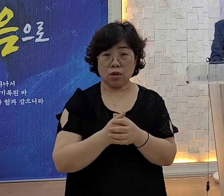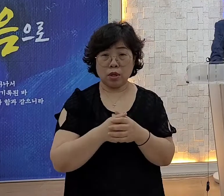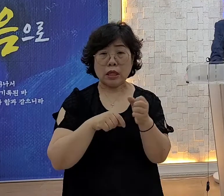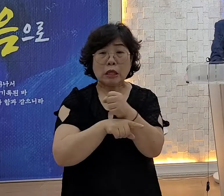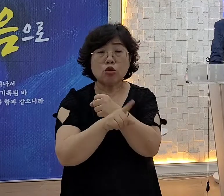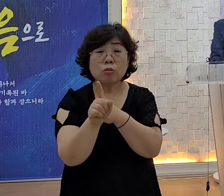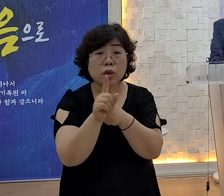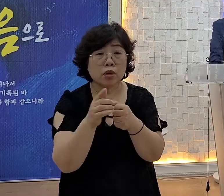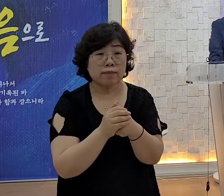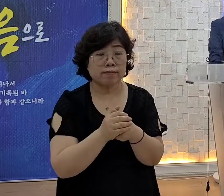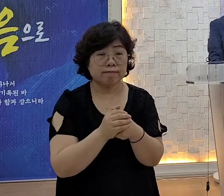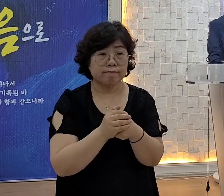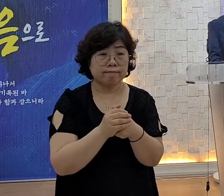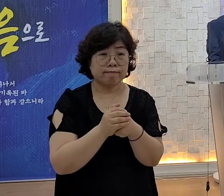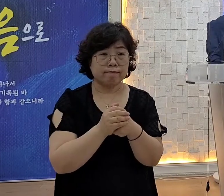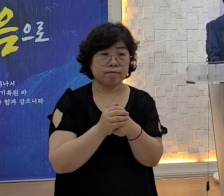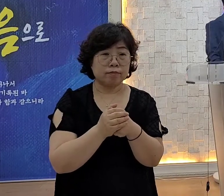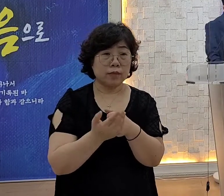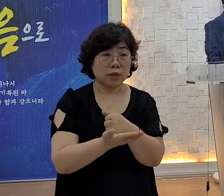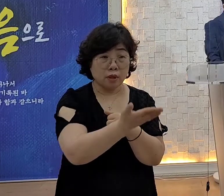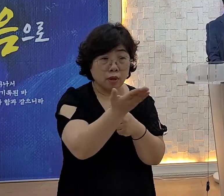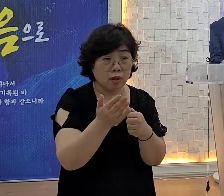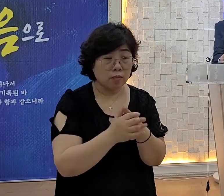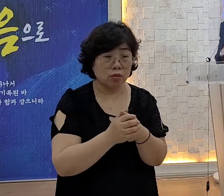이유가 뭐냐? 여러분,